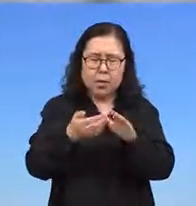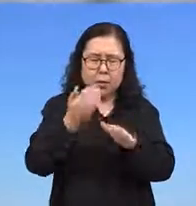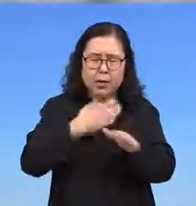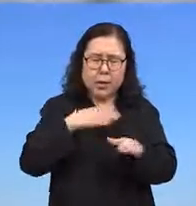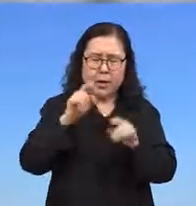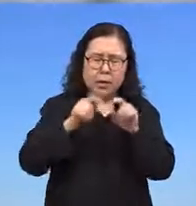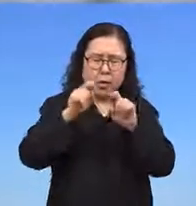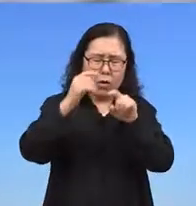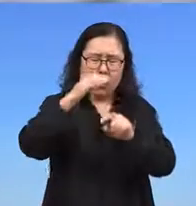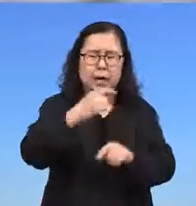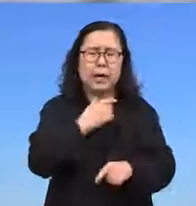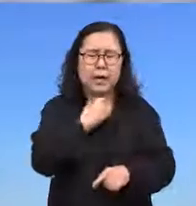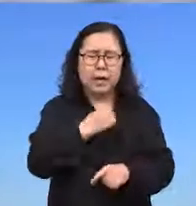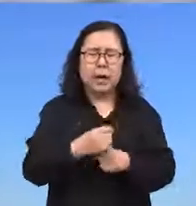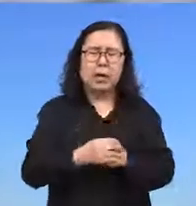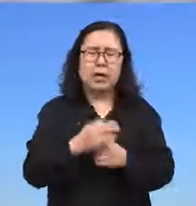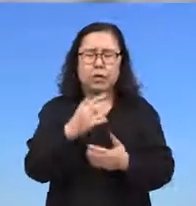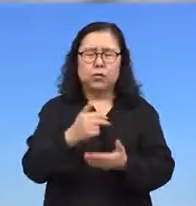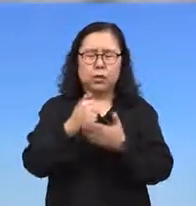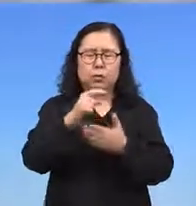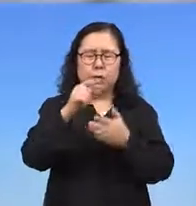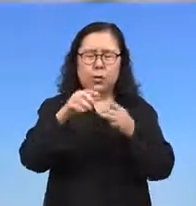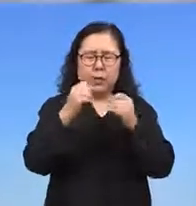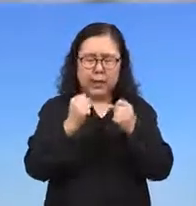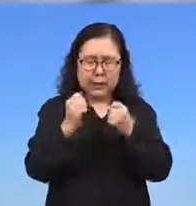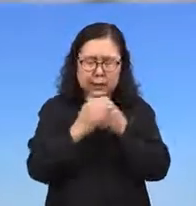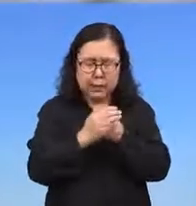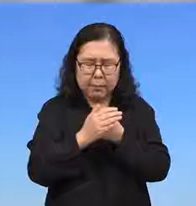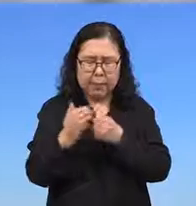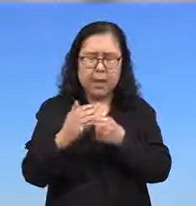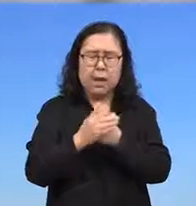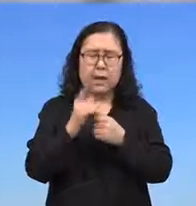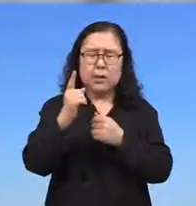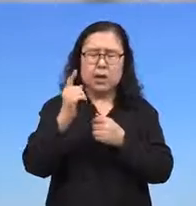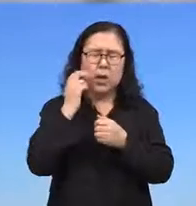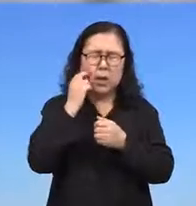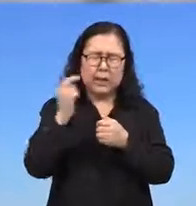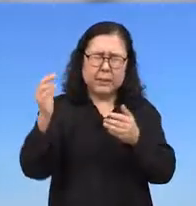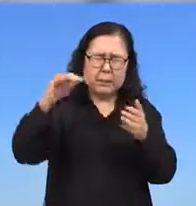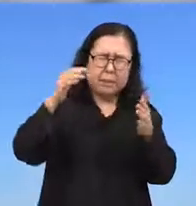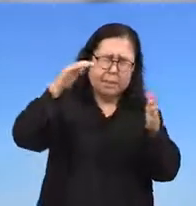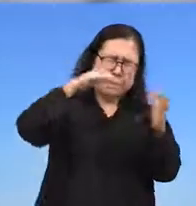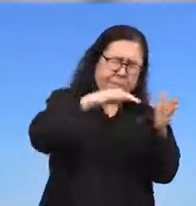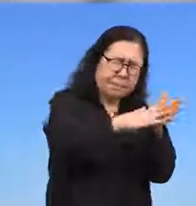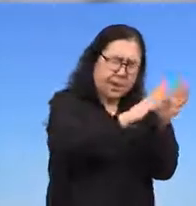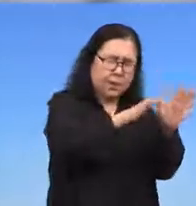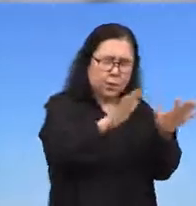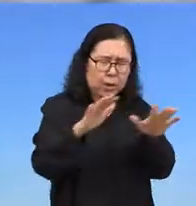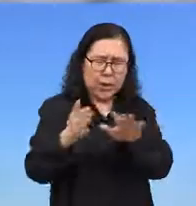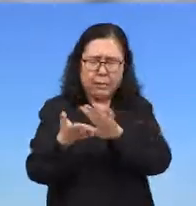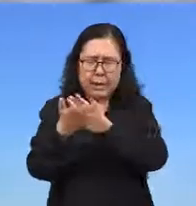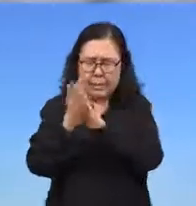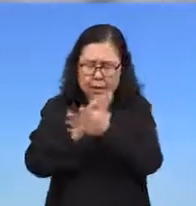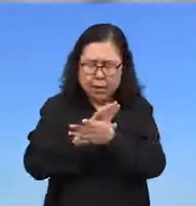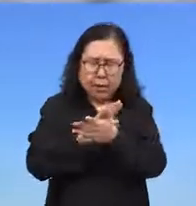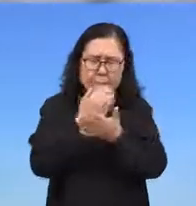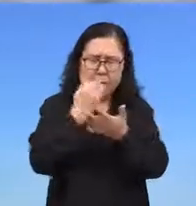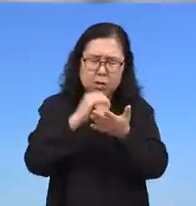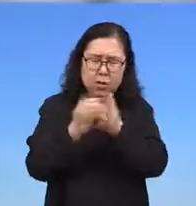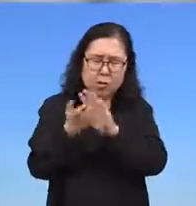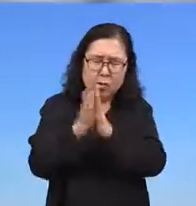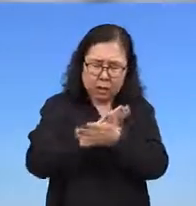반석 위를 내가 걸어가리라. 주님 여기 계시기에 저 거친 파도가 반석이